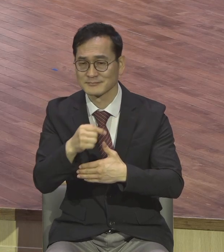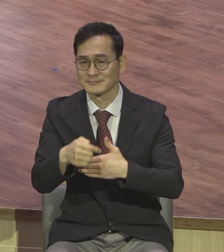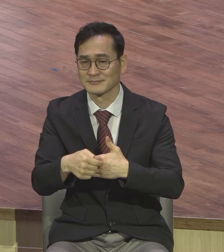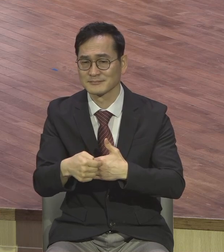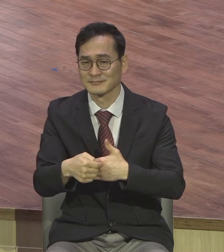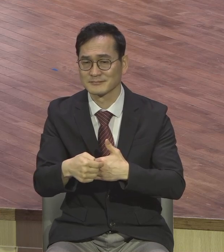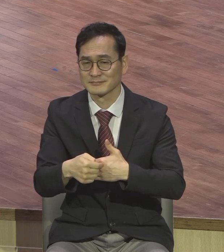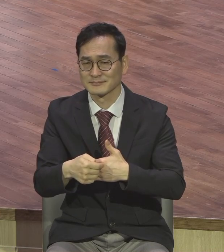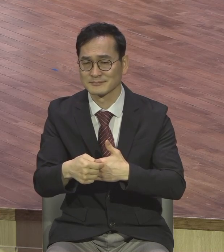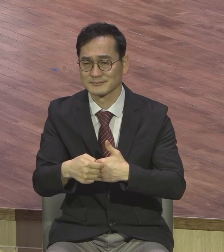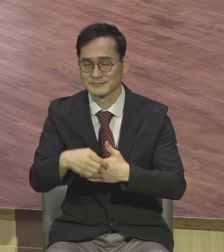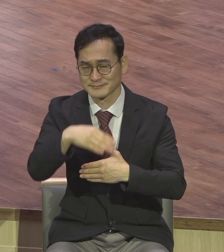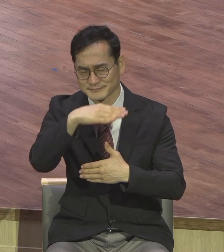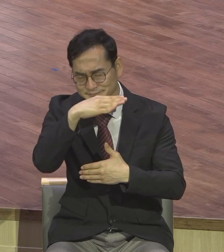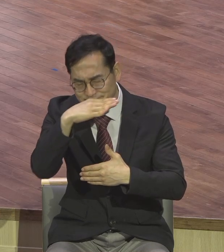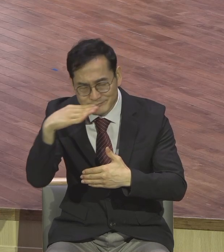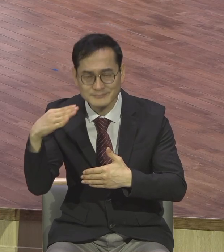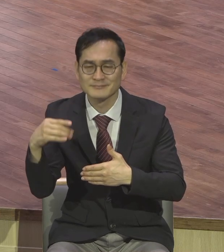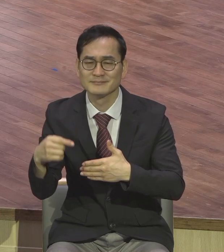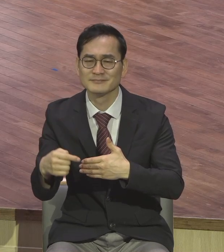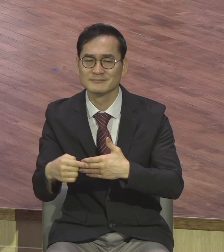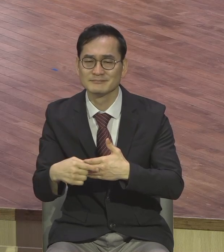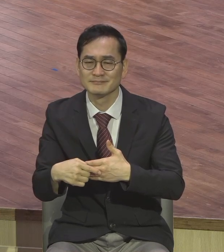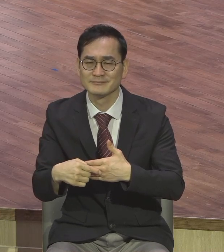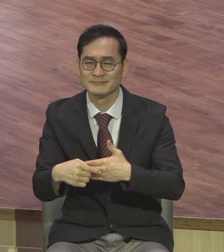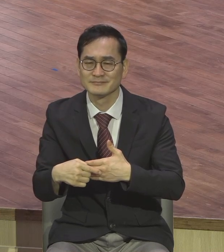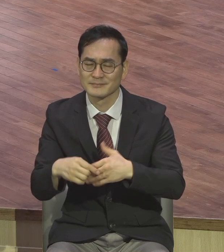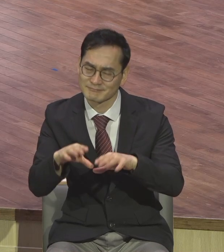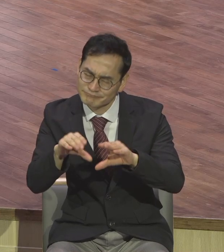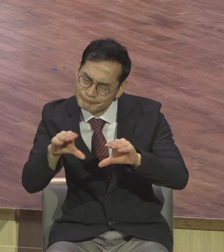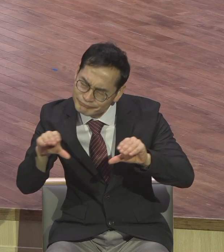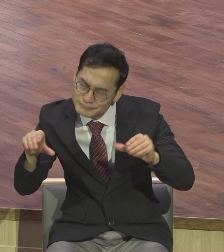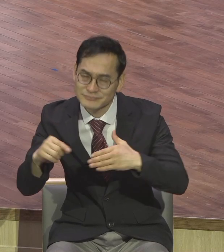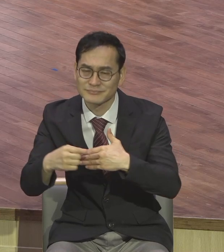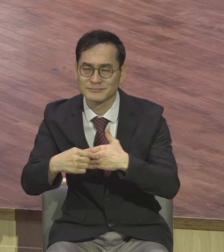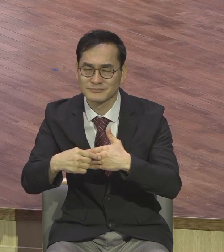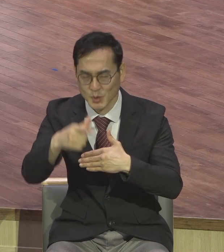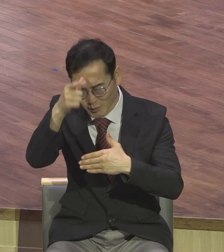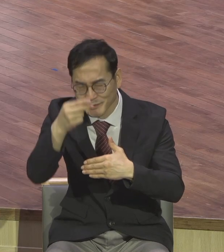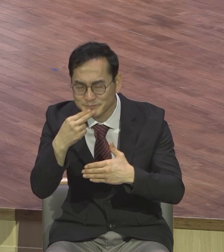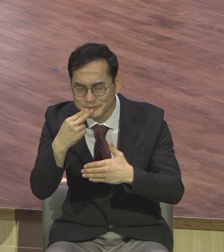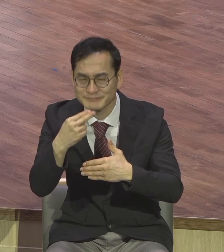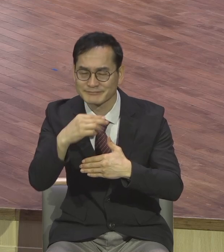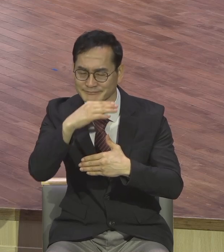아주 교양이 있습니다. 고집 없어 보입니다.